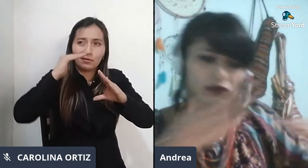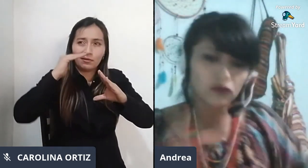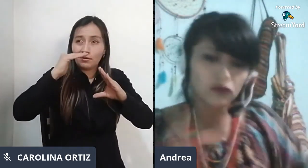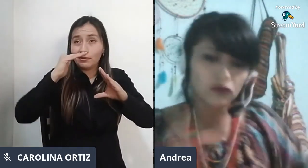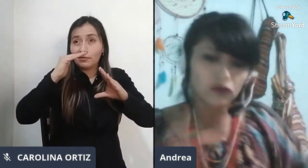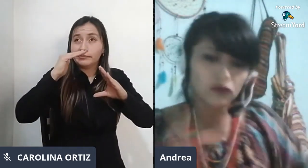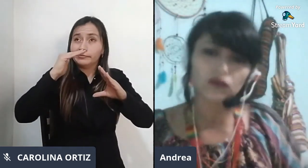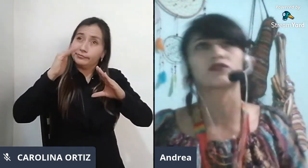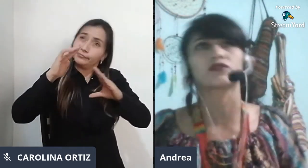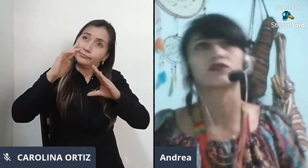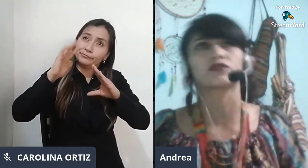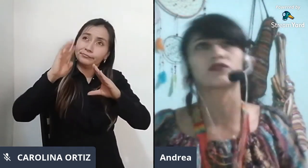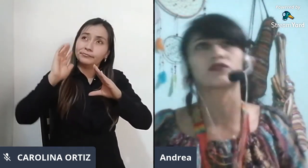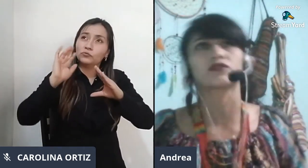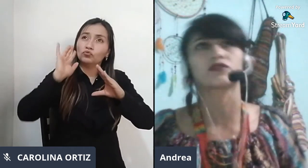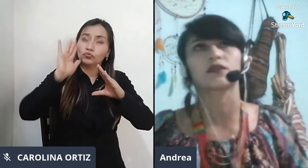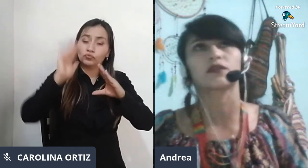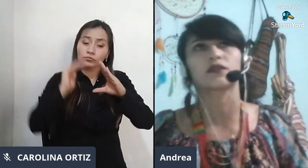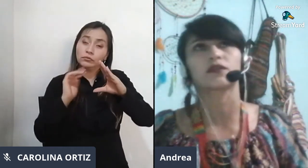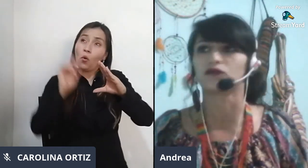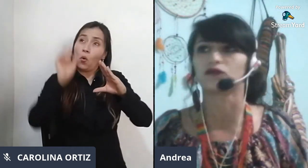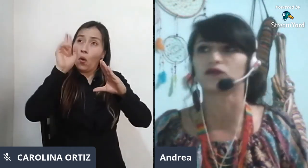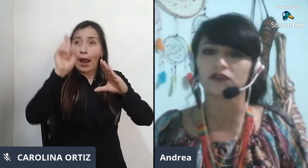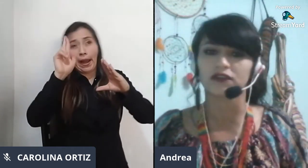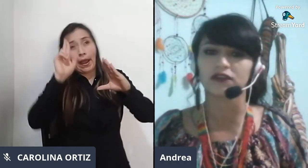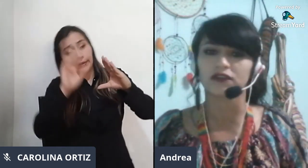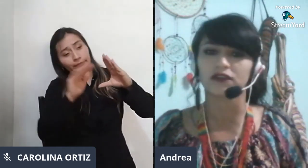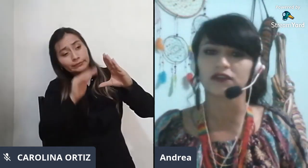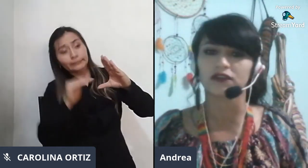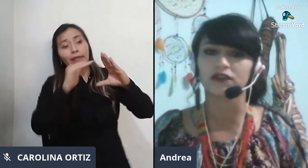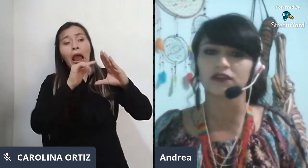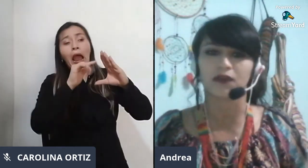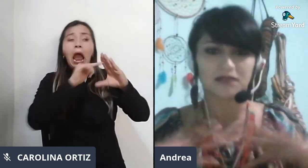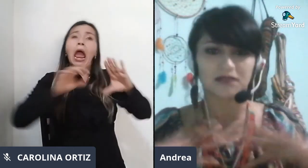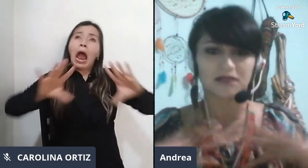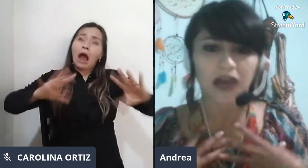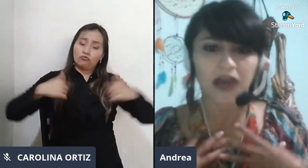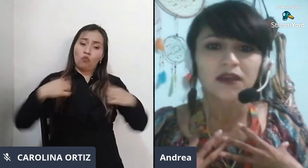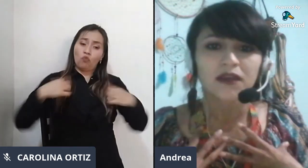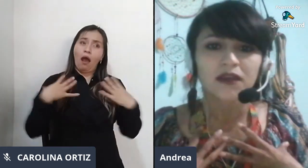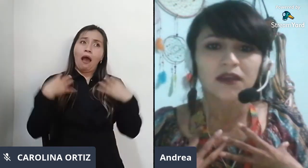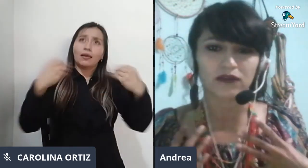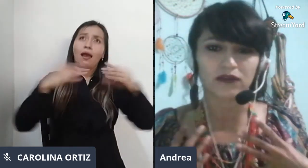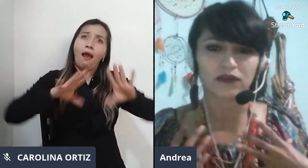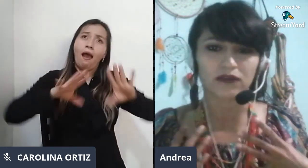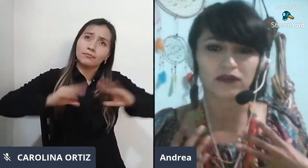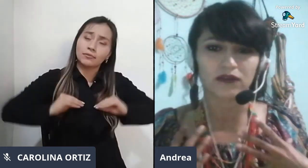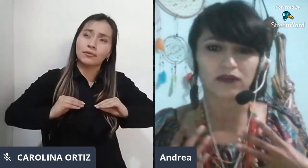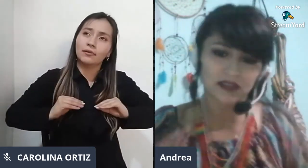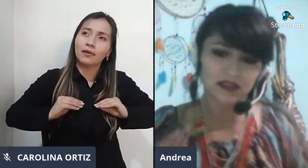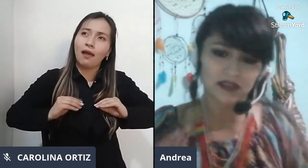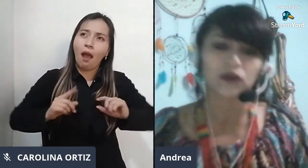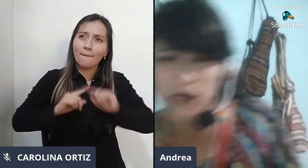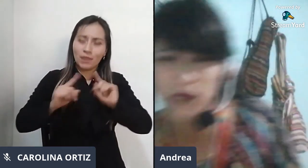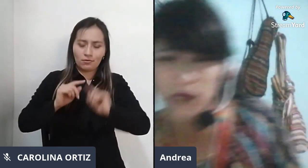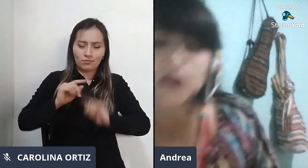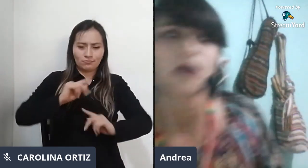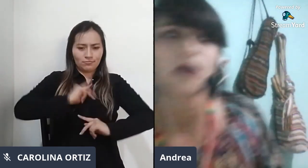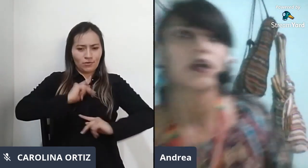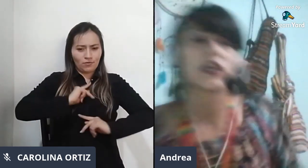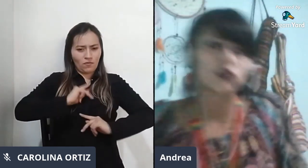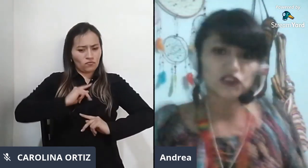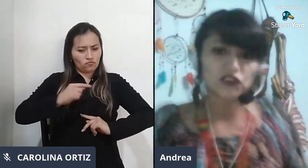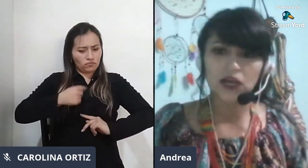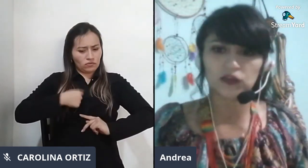estar ubicados en algún sitio donde seamos aceptados, pero no estamos dando a nosotros mismos. Entonces, digamos que